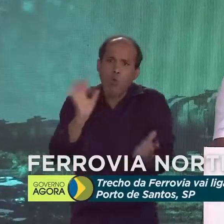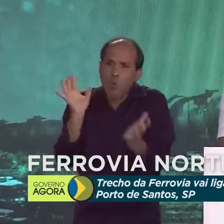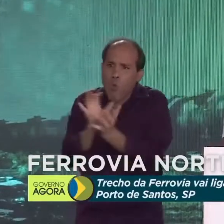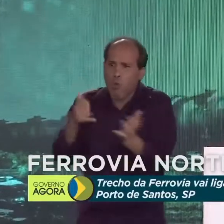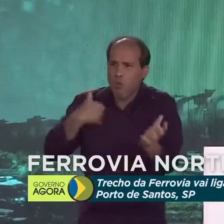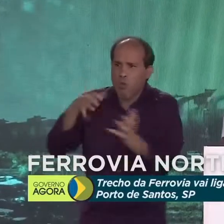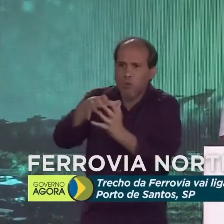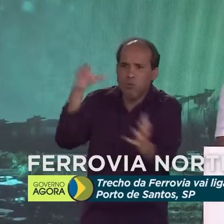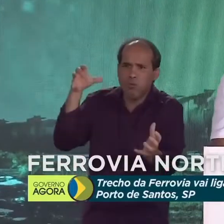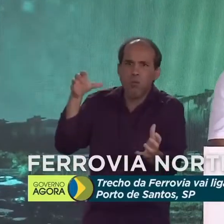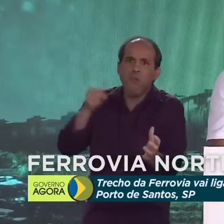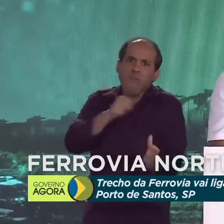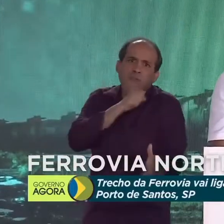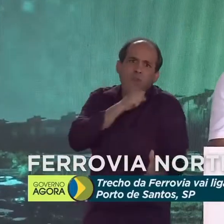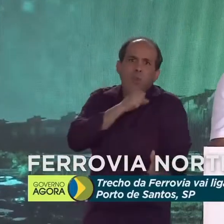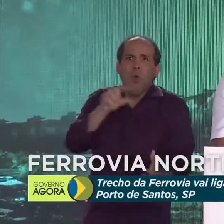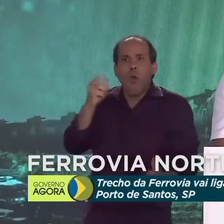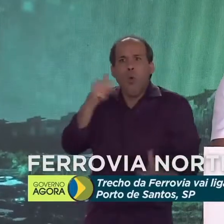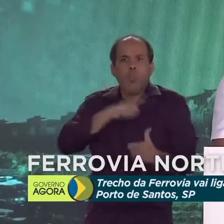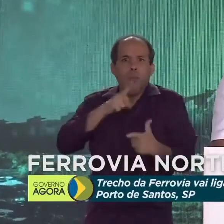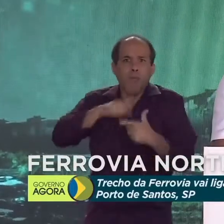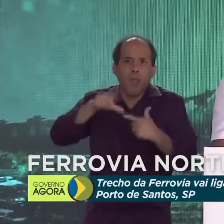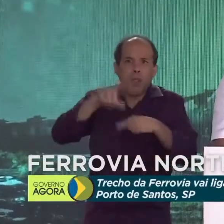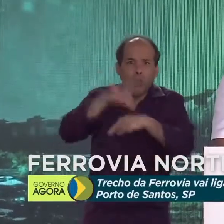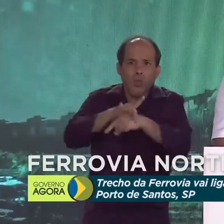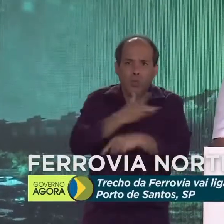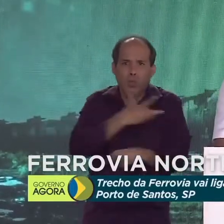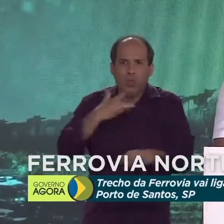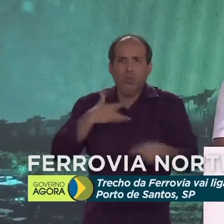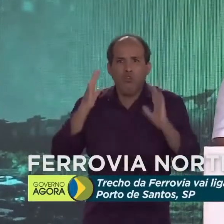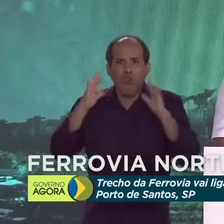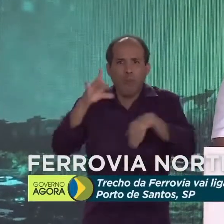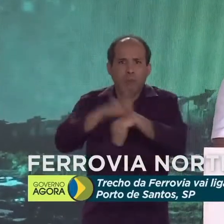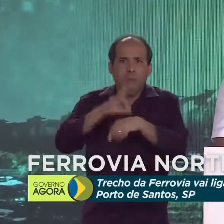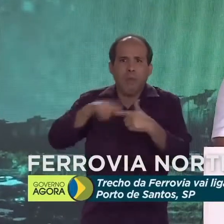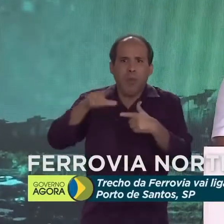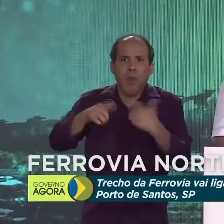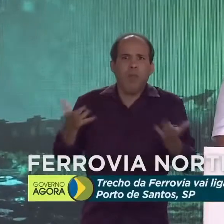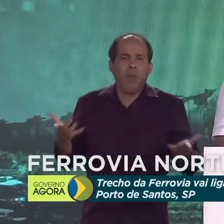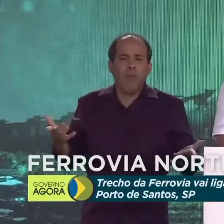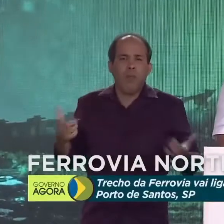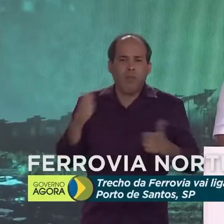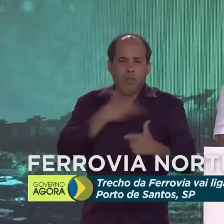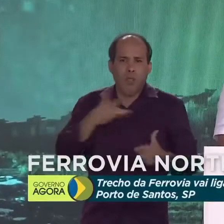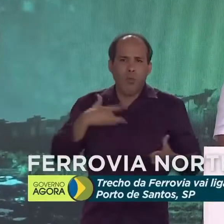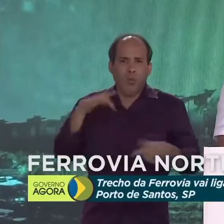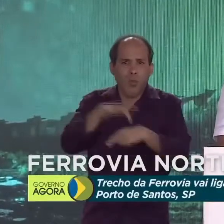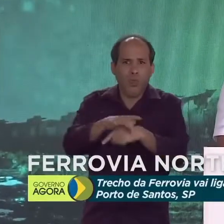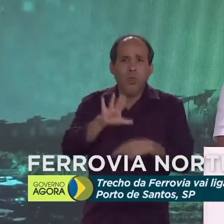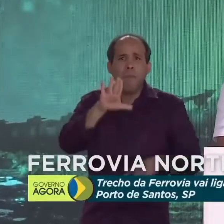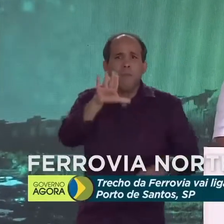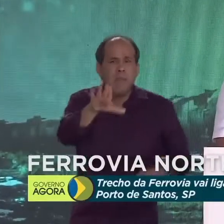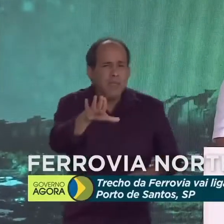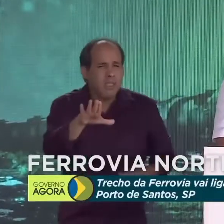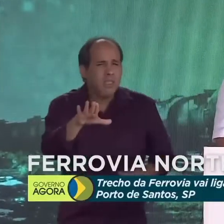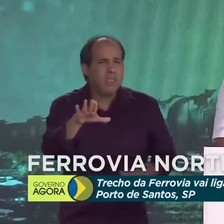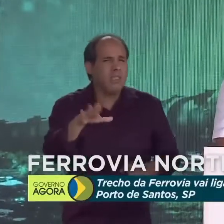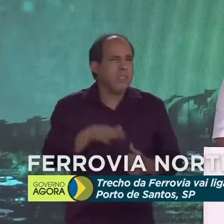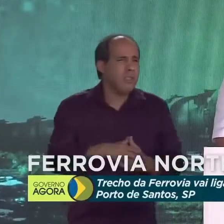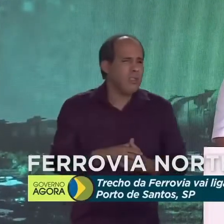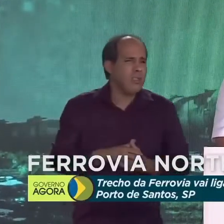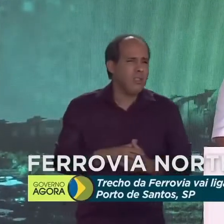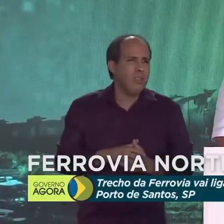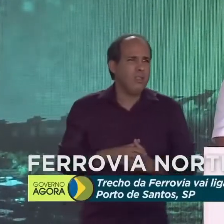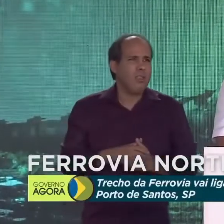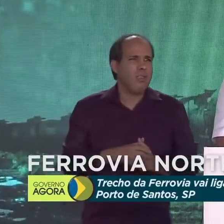idosos, aqueles que têm doenças, comorbidades. Mas onde vai